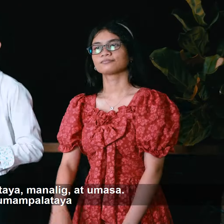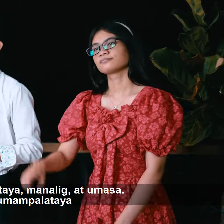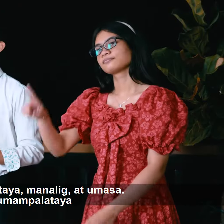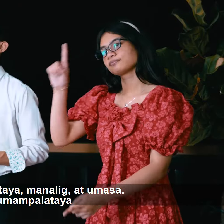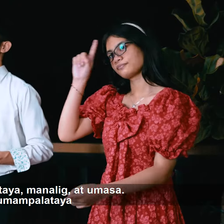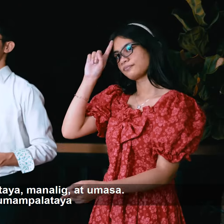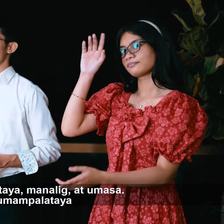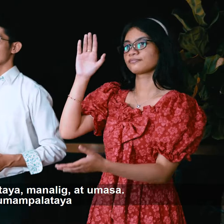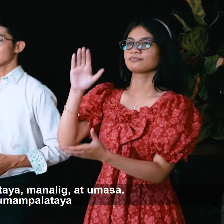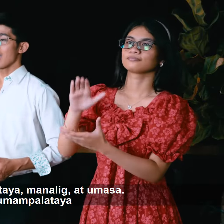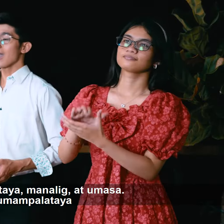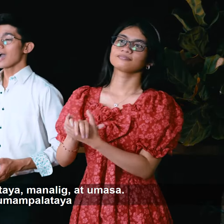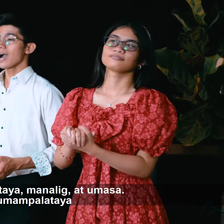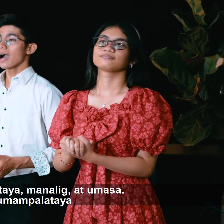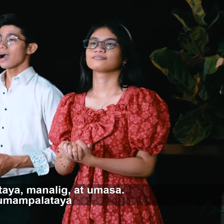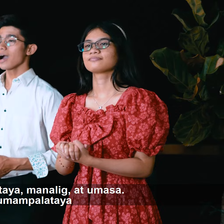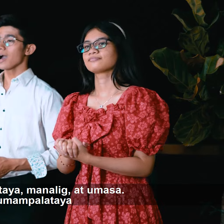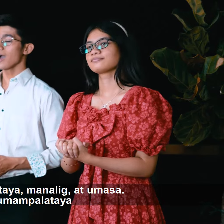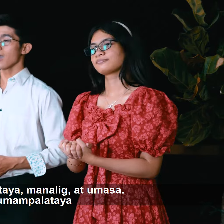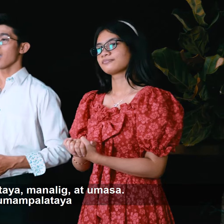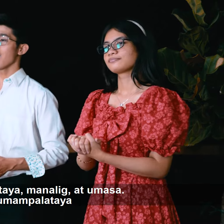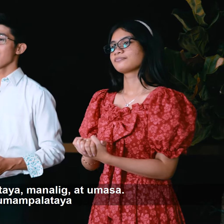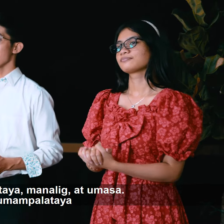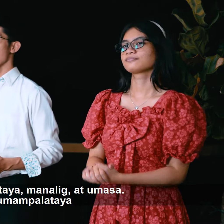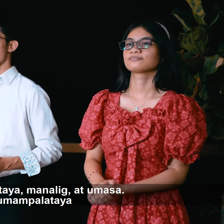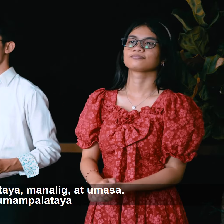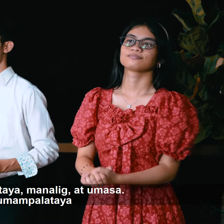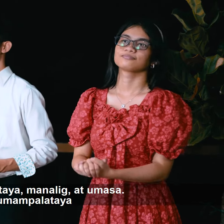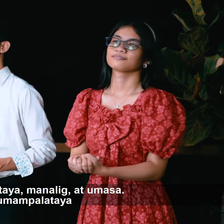ay sumumpalataya.